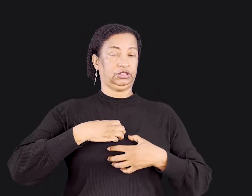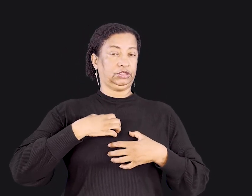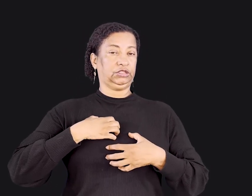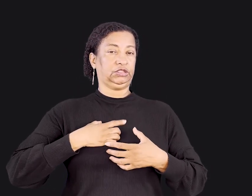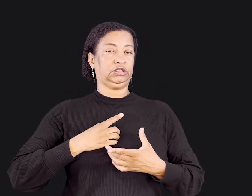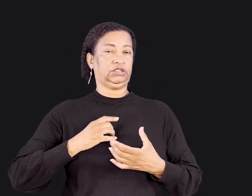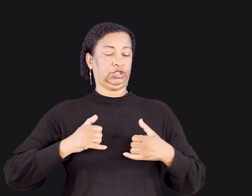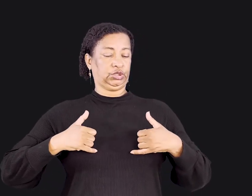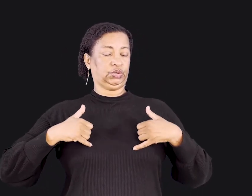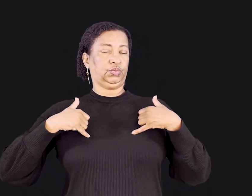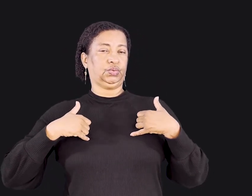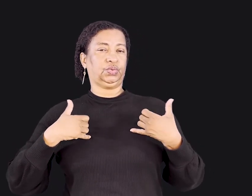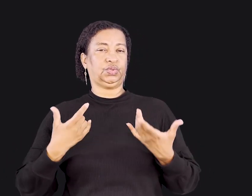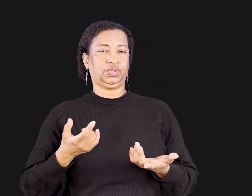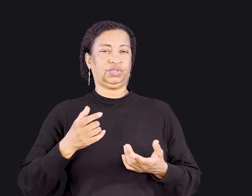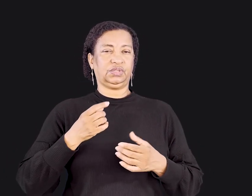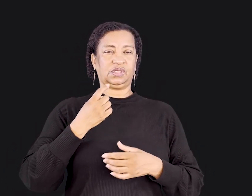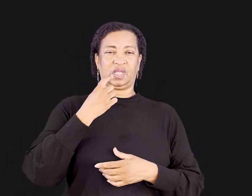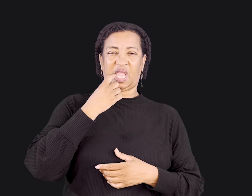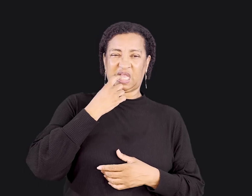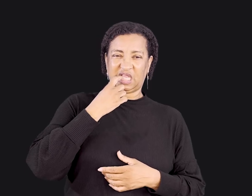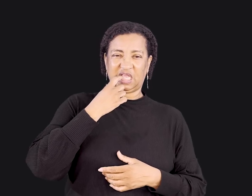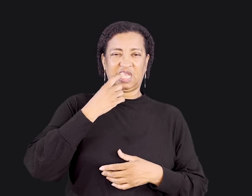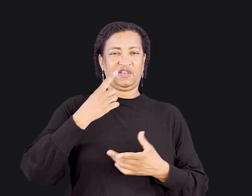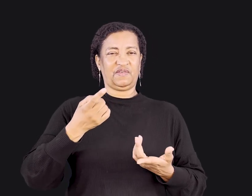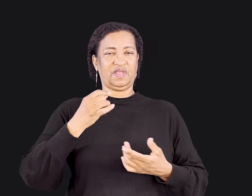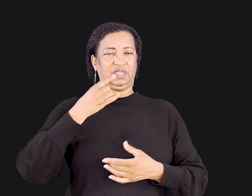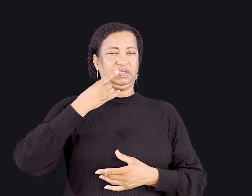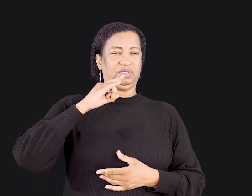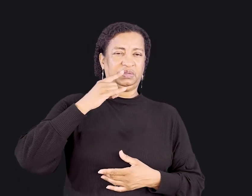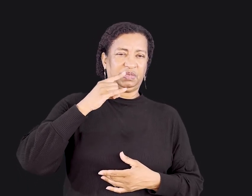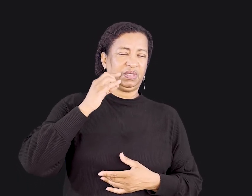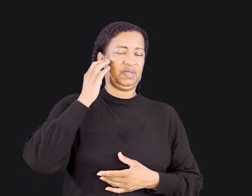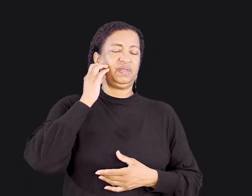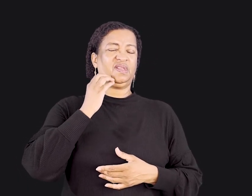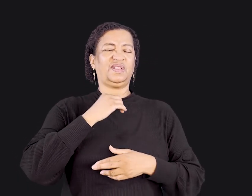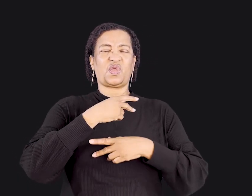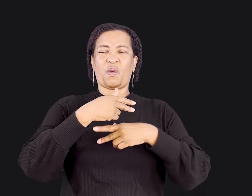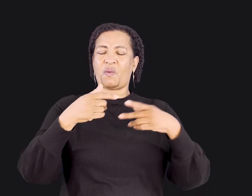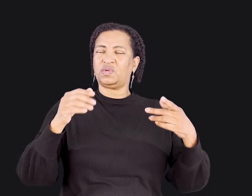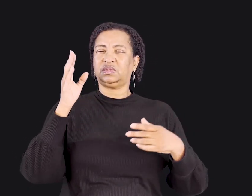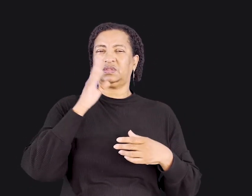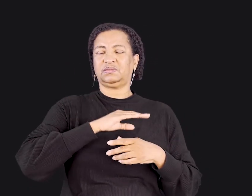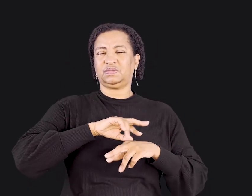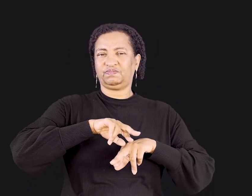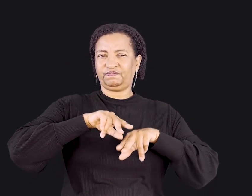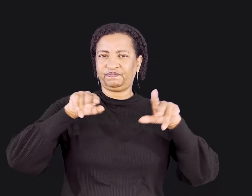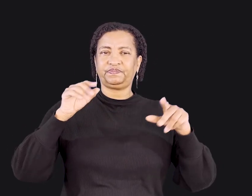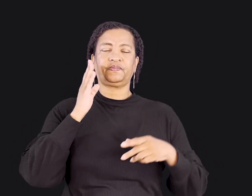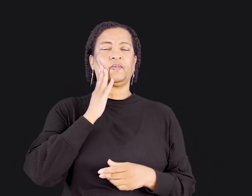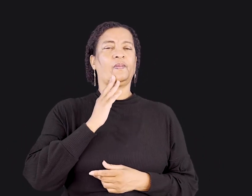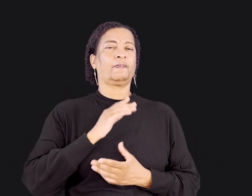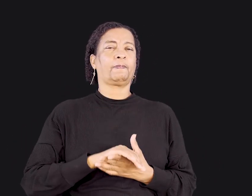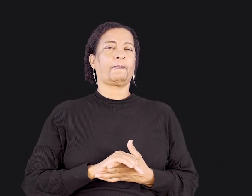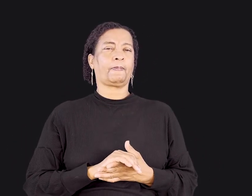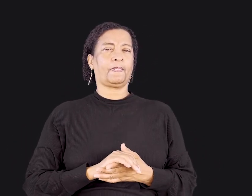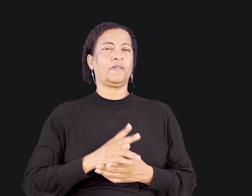egoísmo, dissensões, facções e inveja, embriaguez, orgias e coisas semelhantes. Eu os advirto como